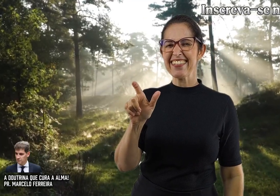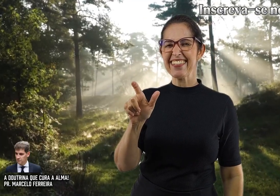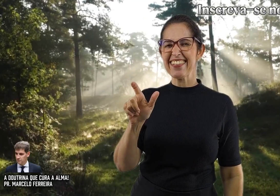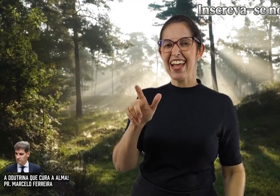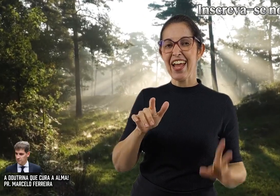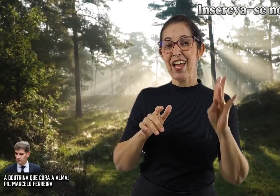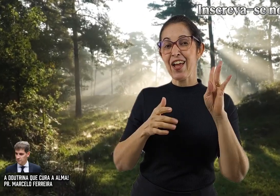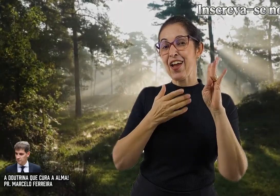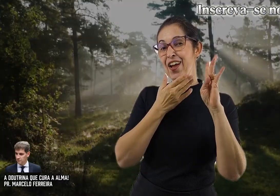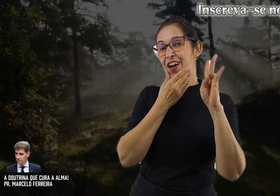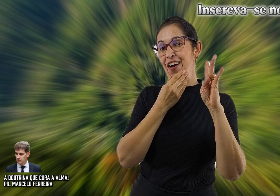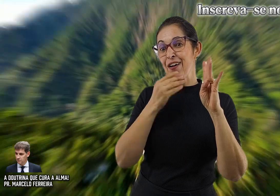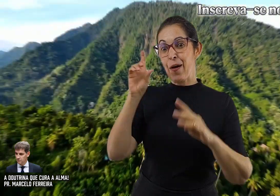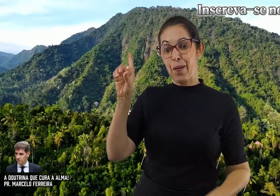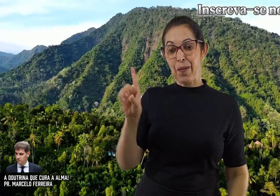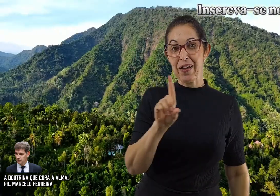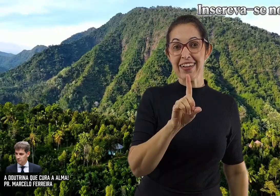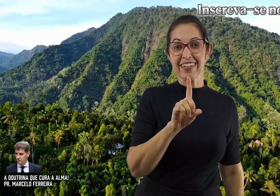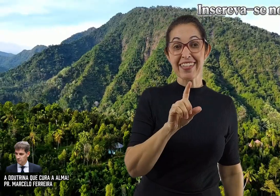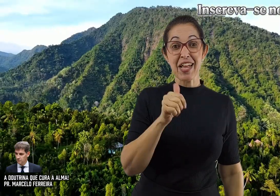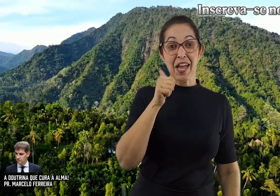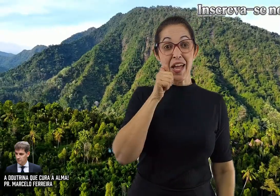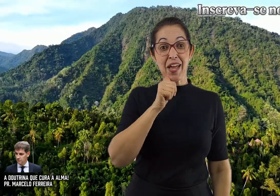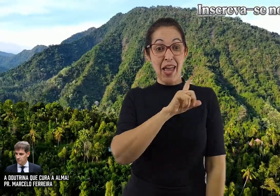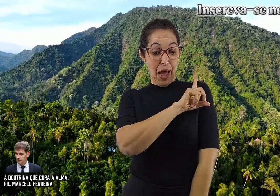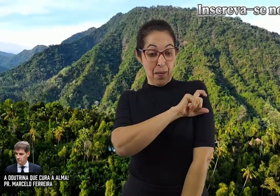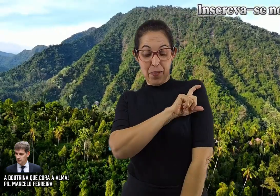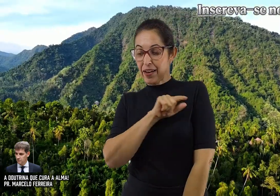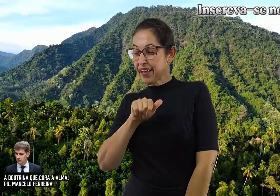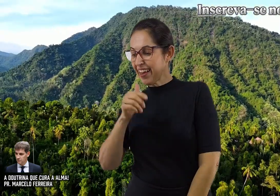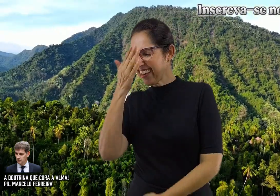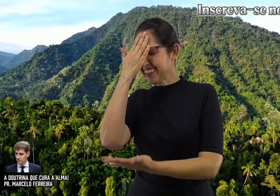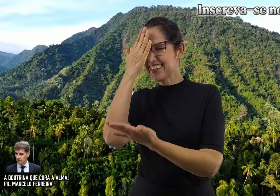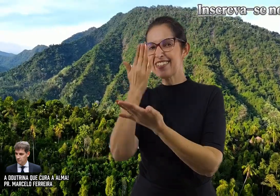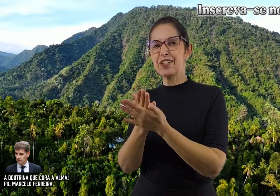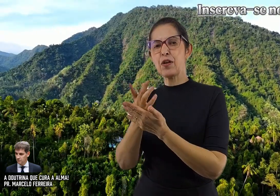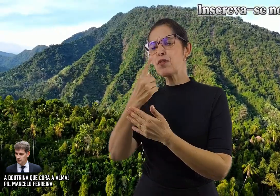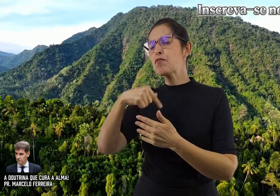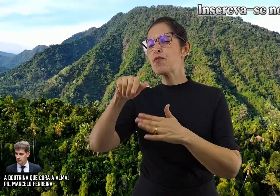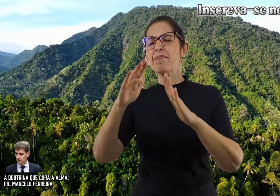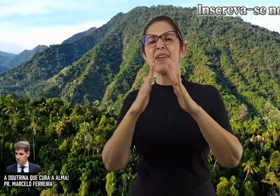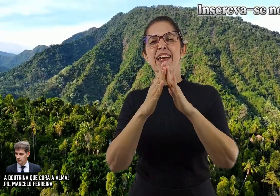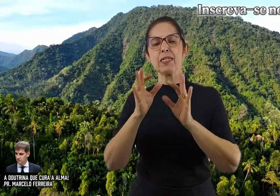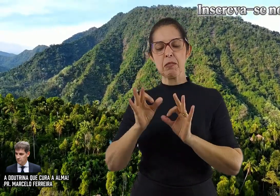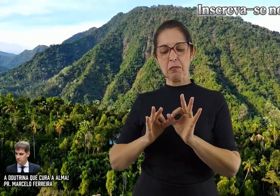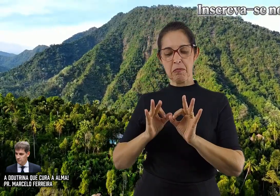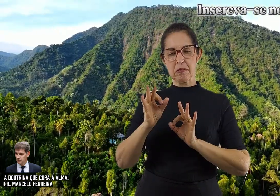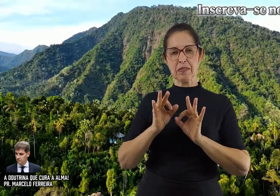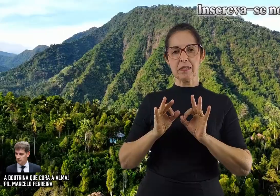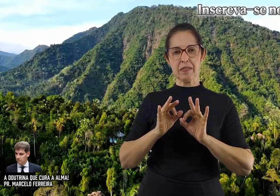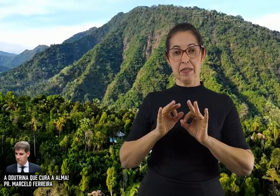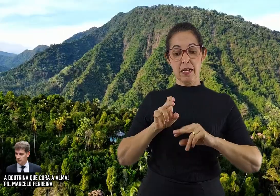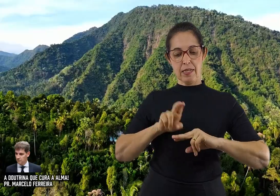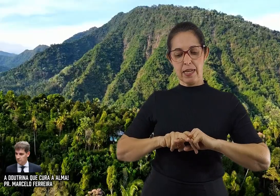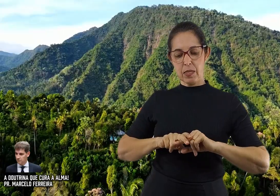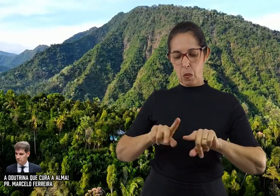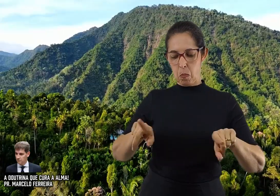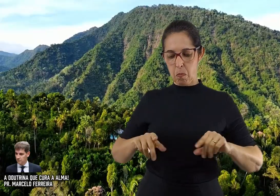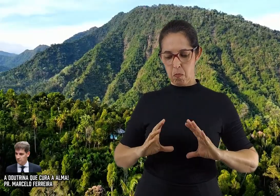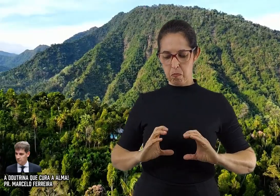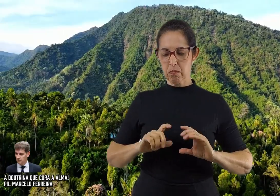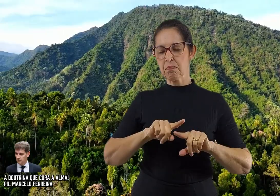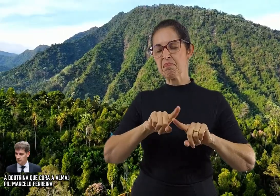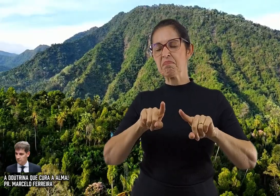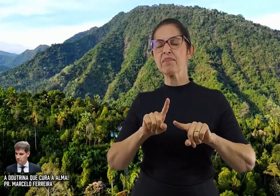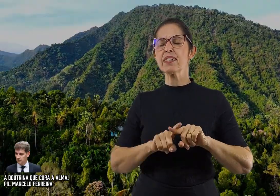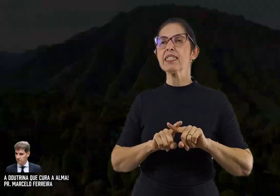Muita fé, né? E ela creu, acabou o expediente dela, se arrumou, ficou na sala esperando. 11 horas,